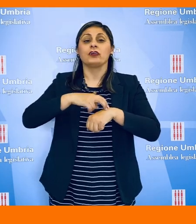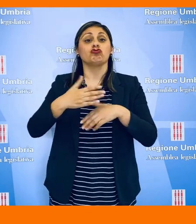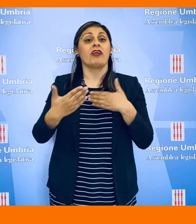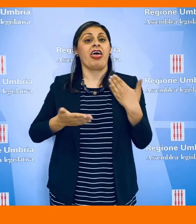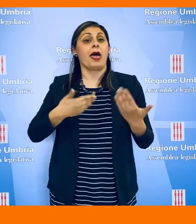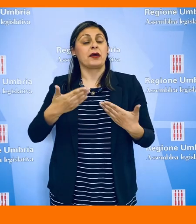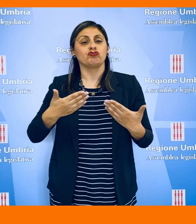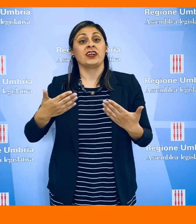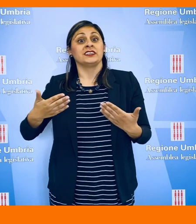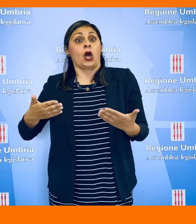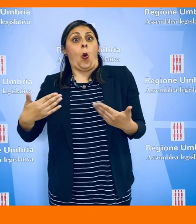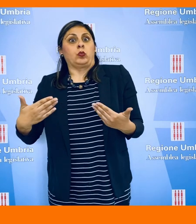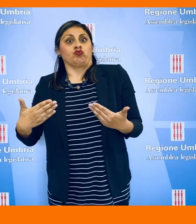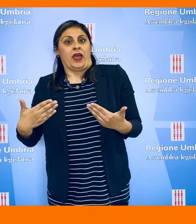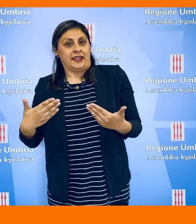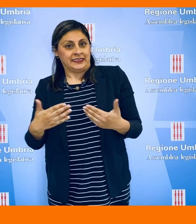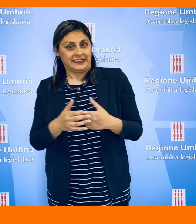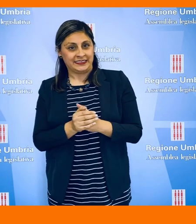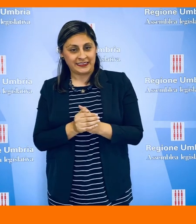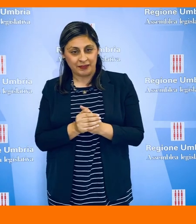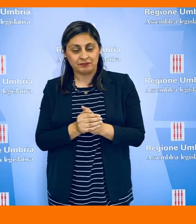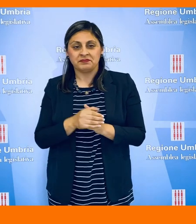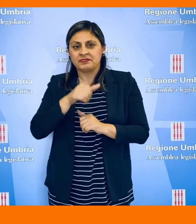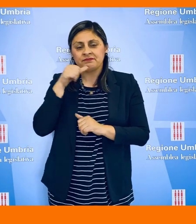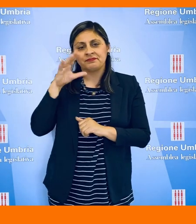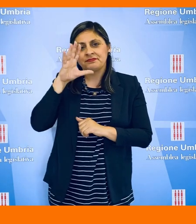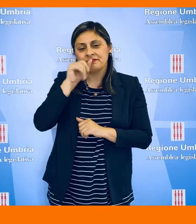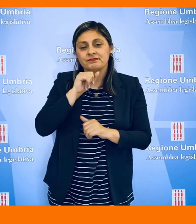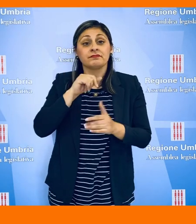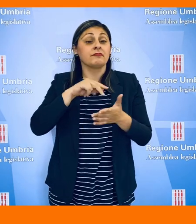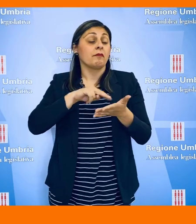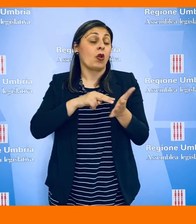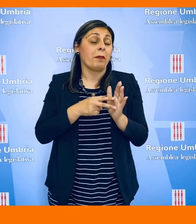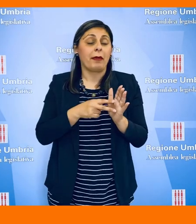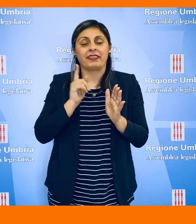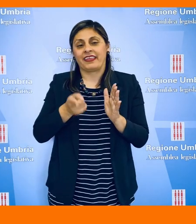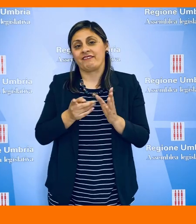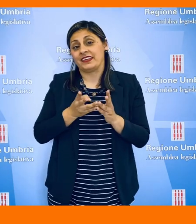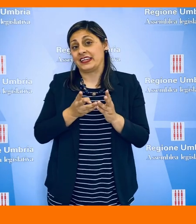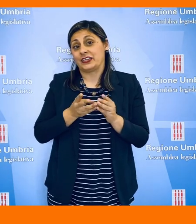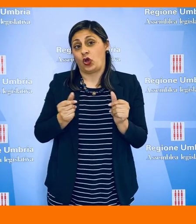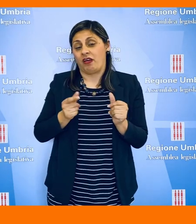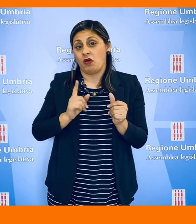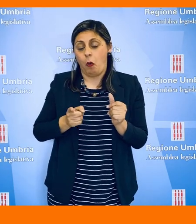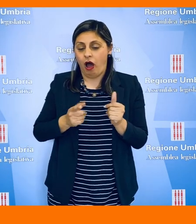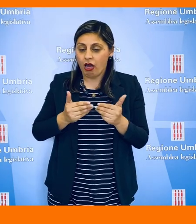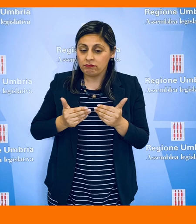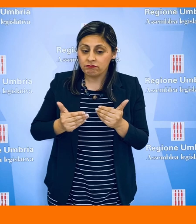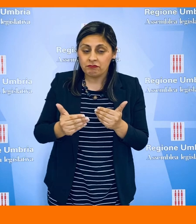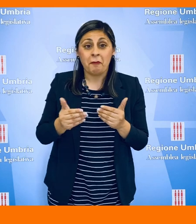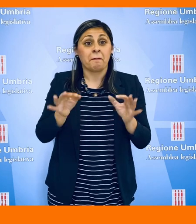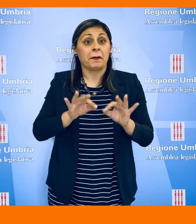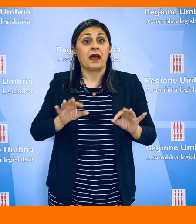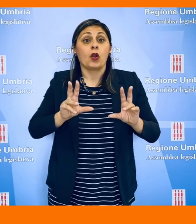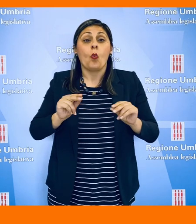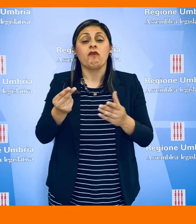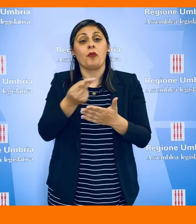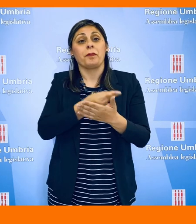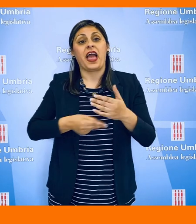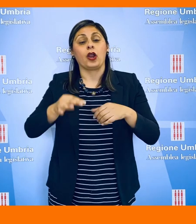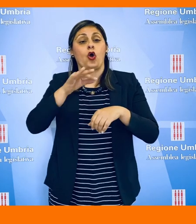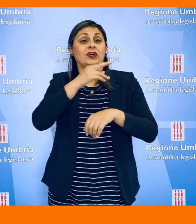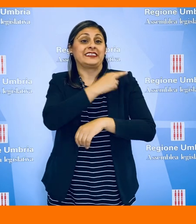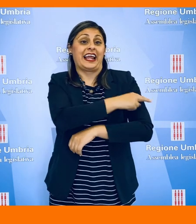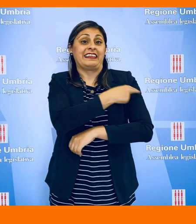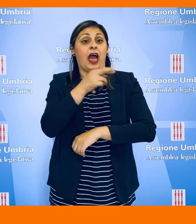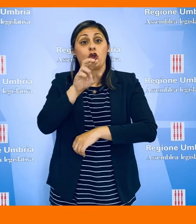medici dell'emergenza urgenza per avere cognizione delle problematiche da risolvere in vista del nuovo piano sanitario